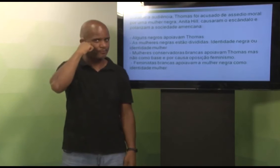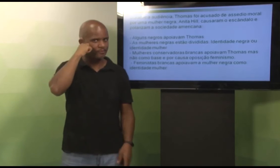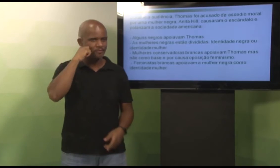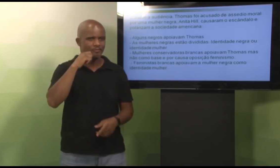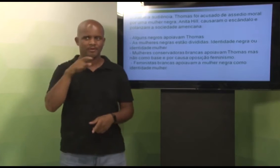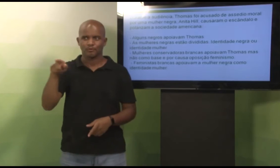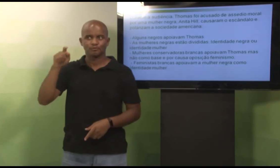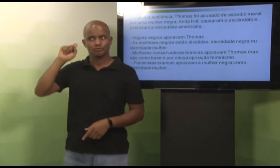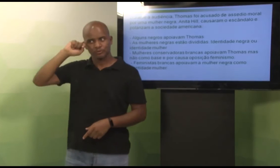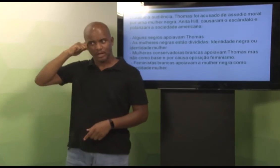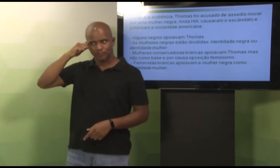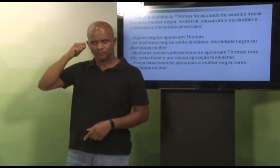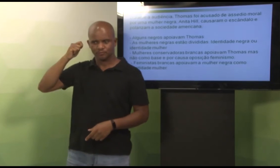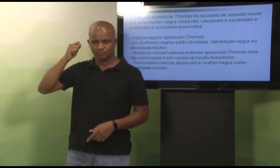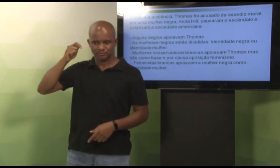que defendia o negro,